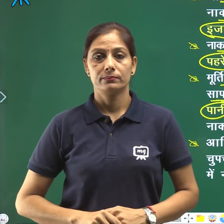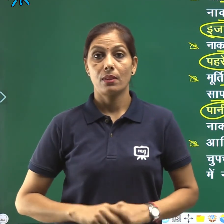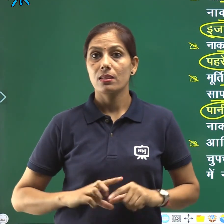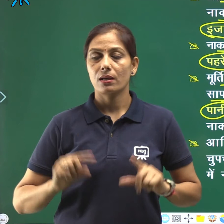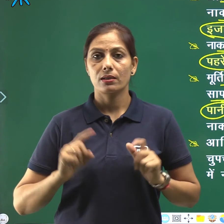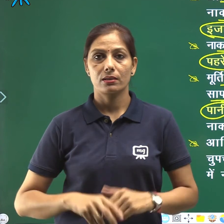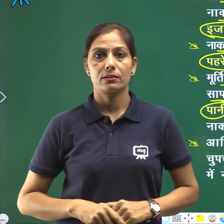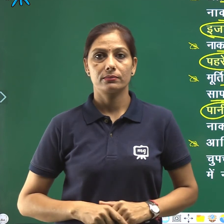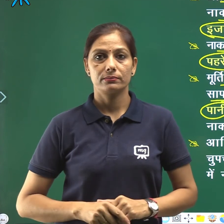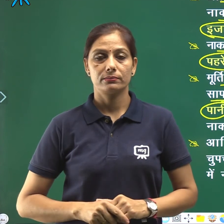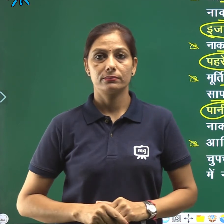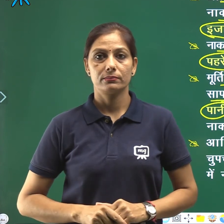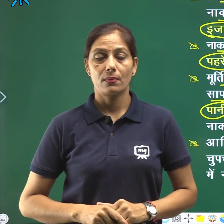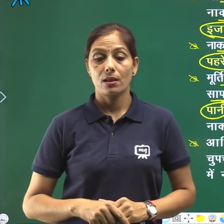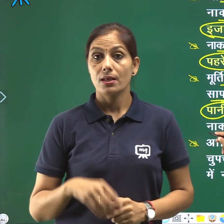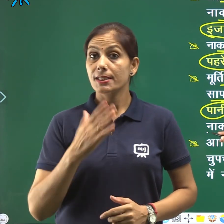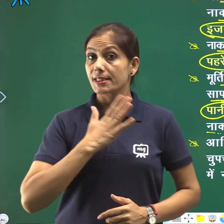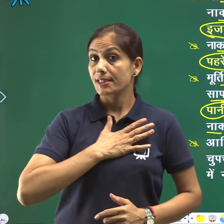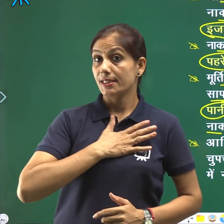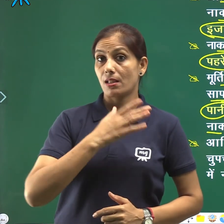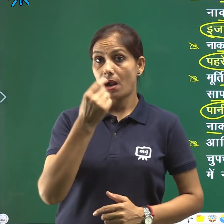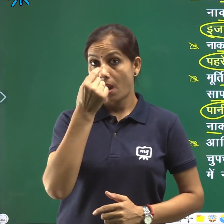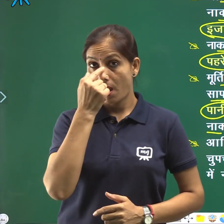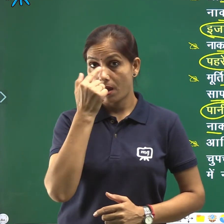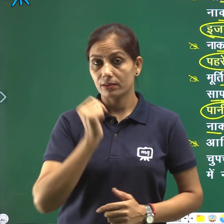ताकि जिंदा नाक